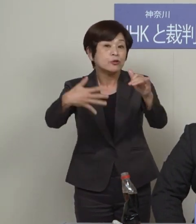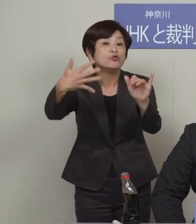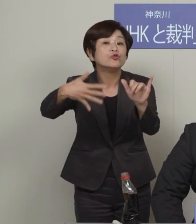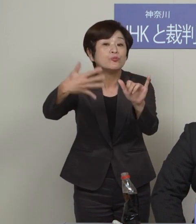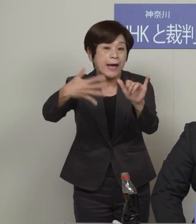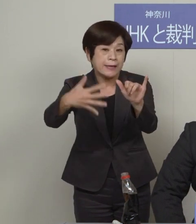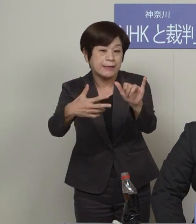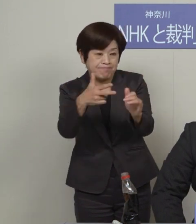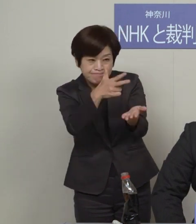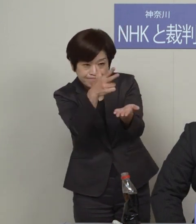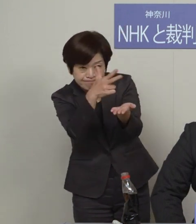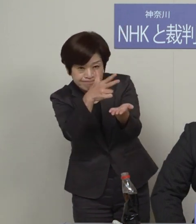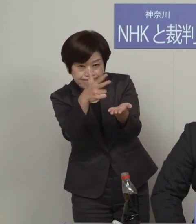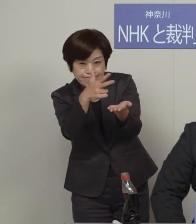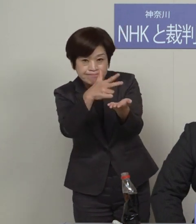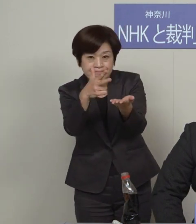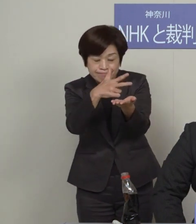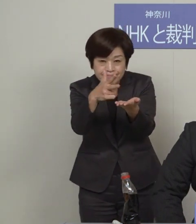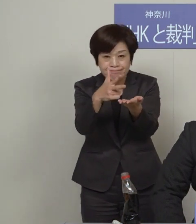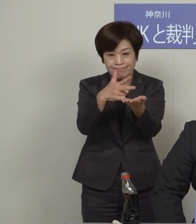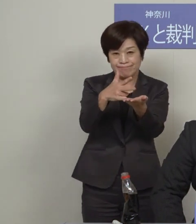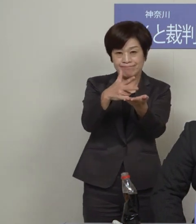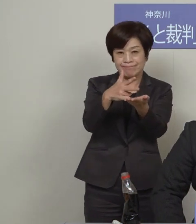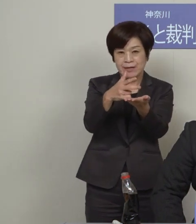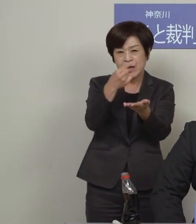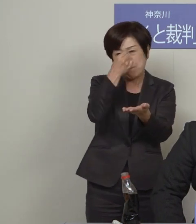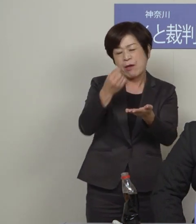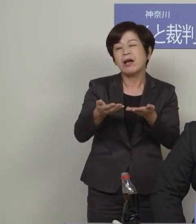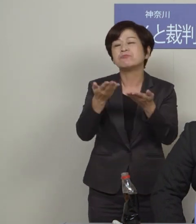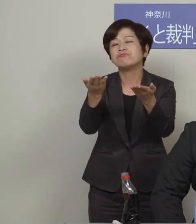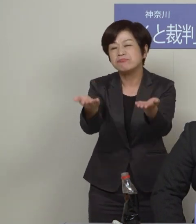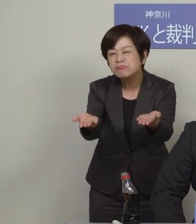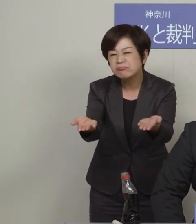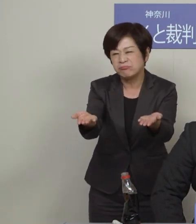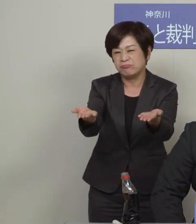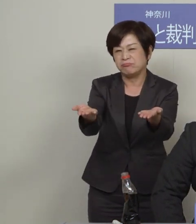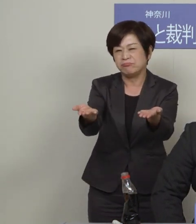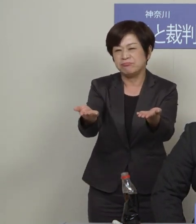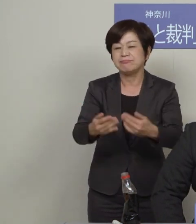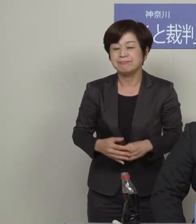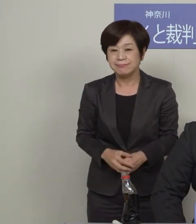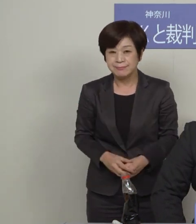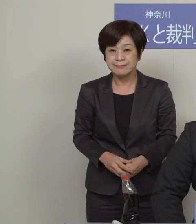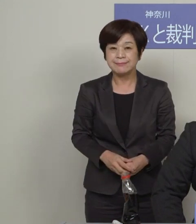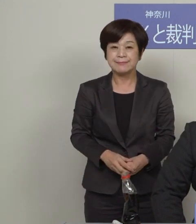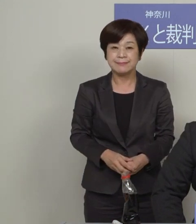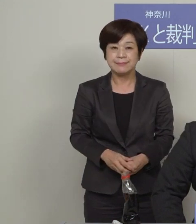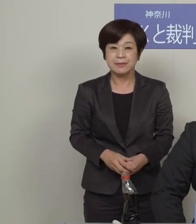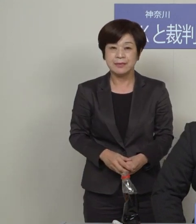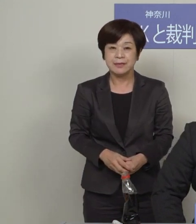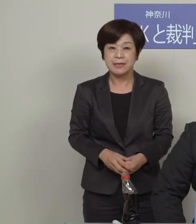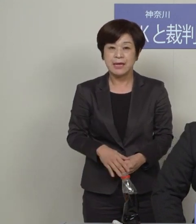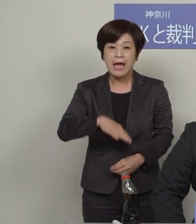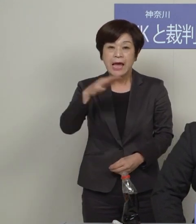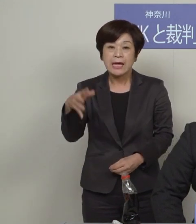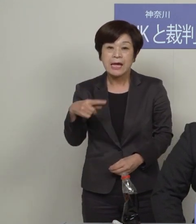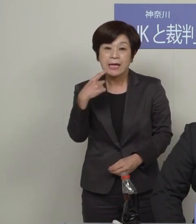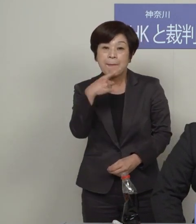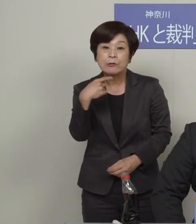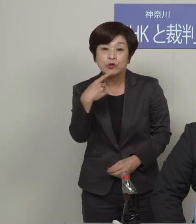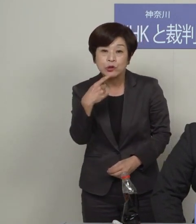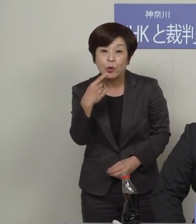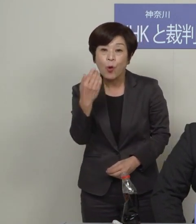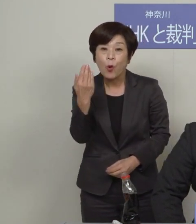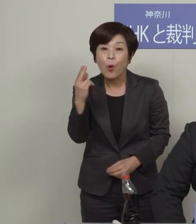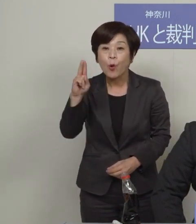けて撮影するという迷惑行為をしていました。私は山口県防府市